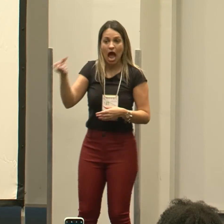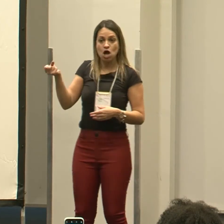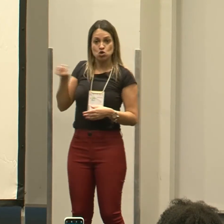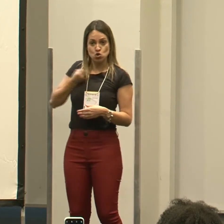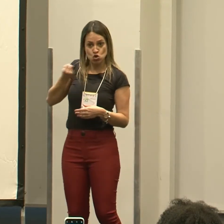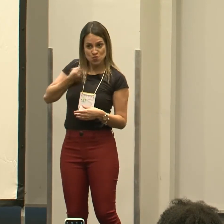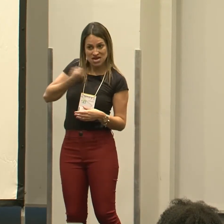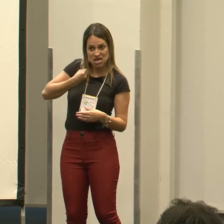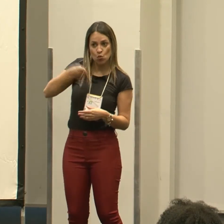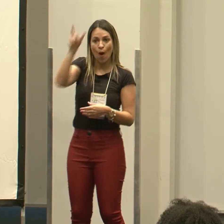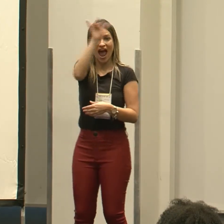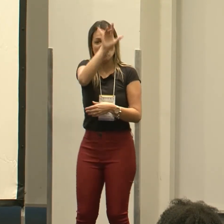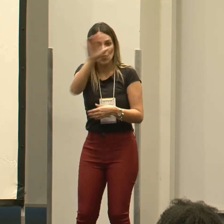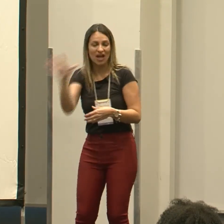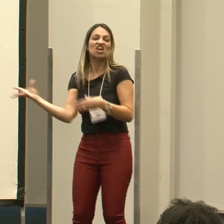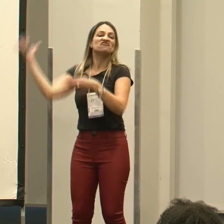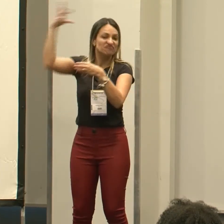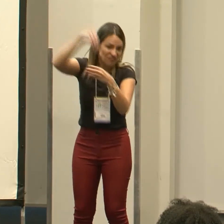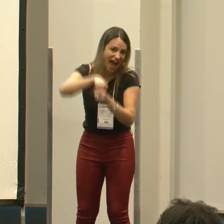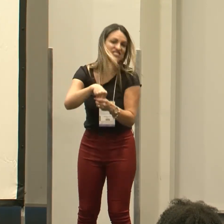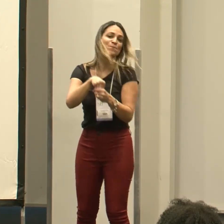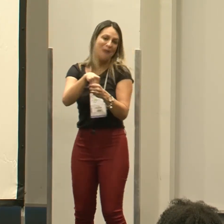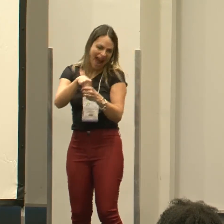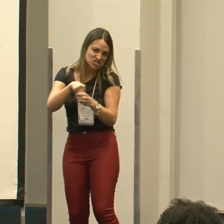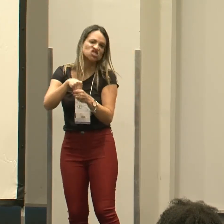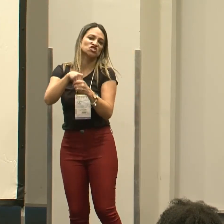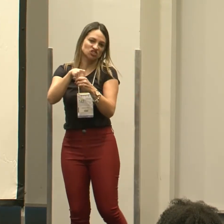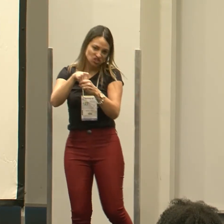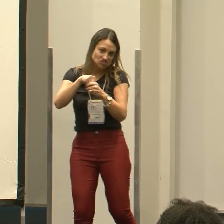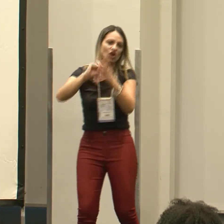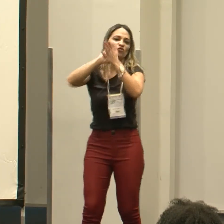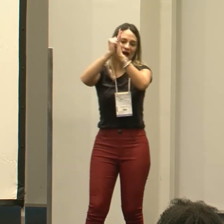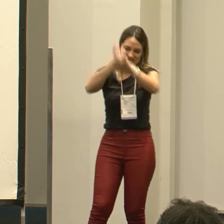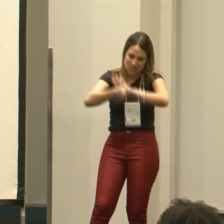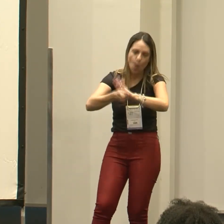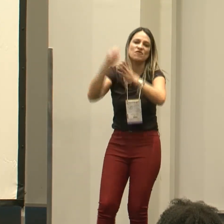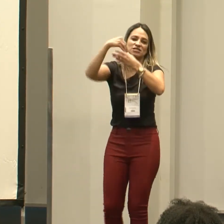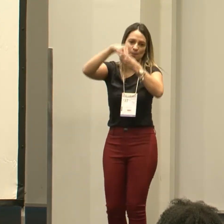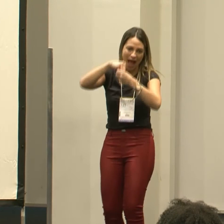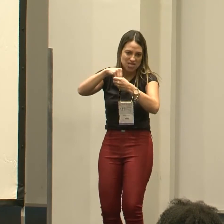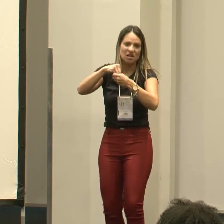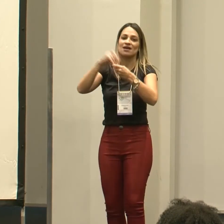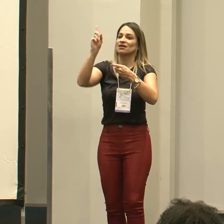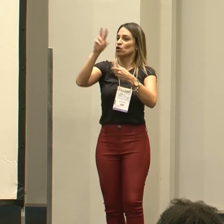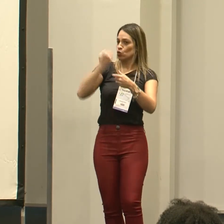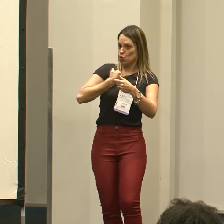de 111 configurações de mão já registradas.